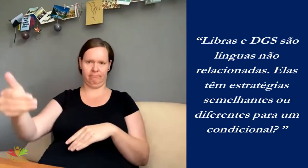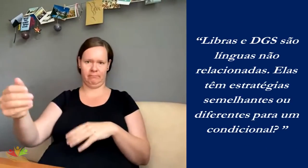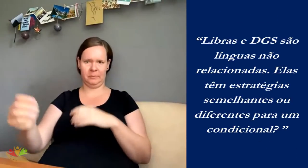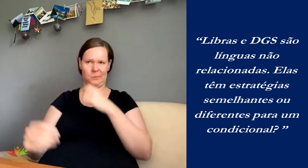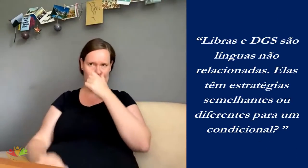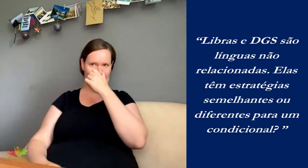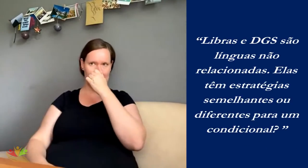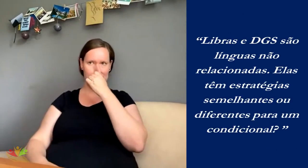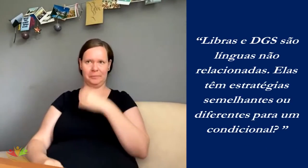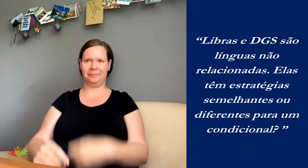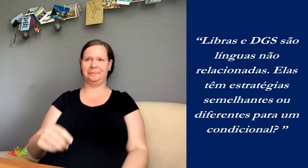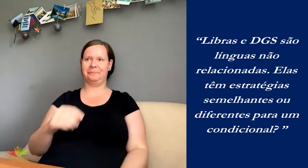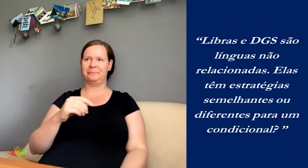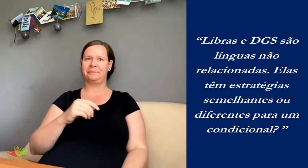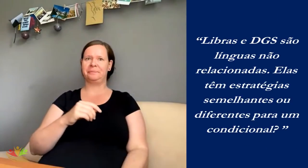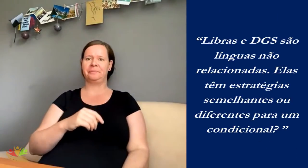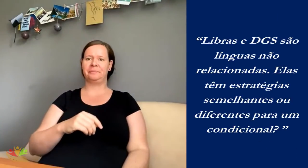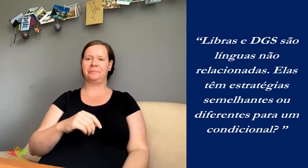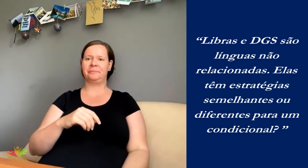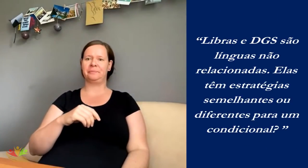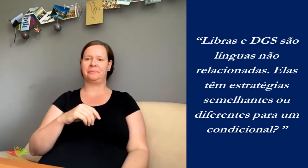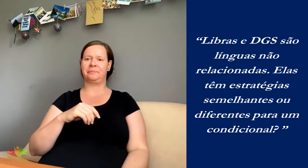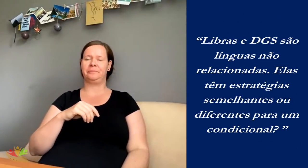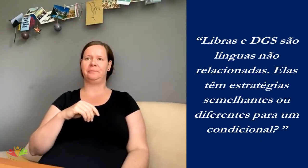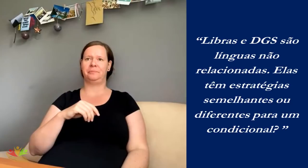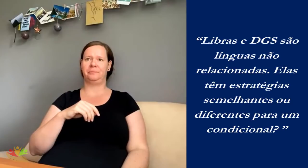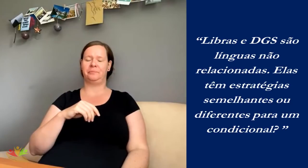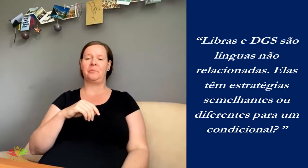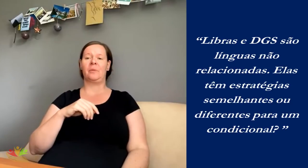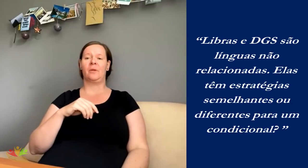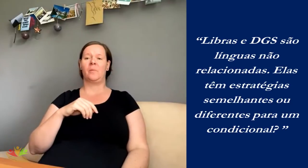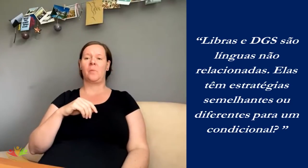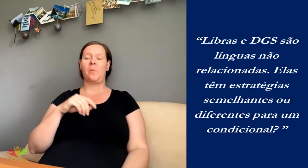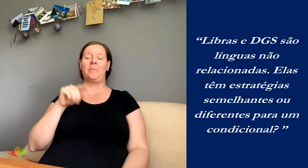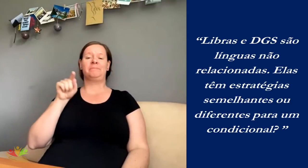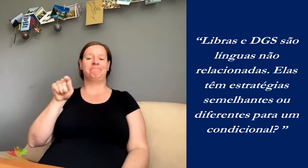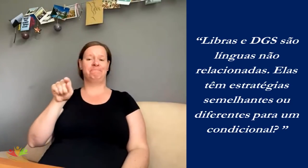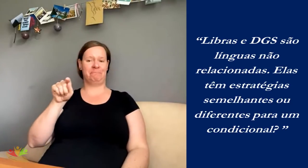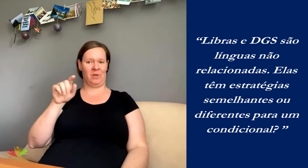começar a nossa temática. Pode passar.